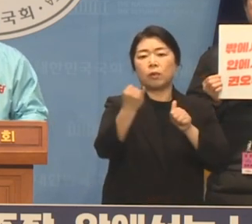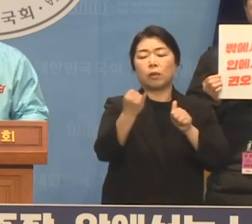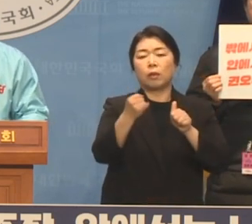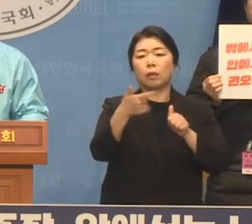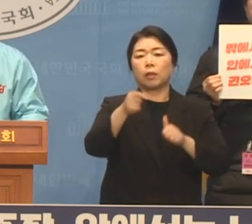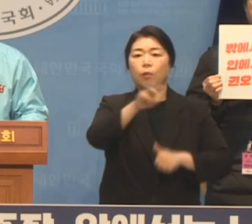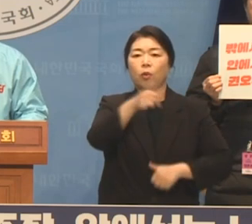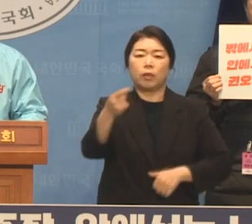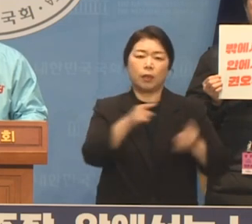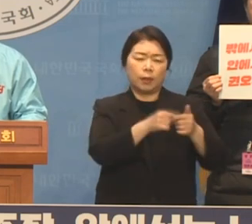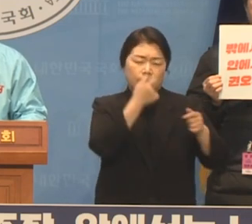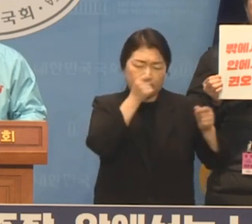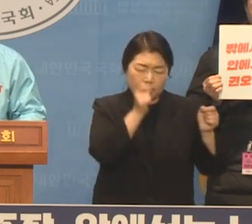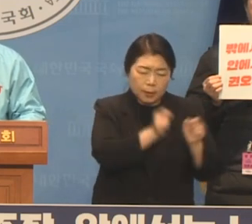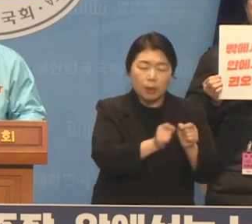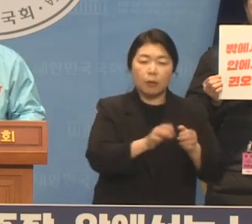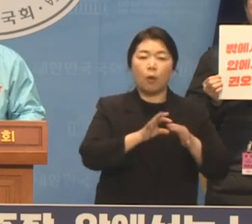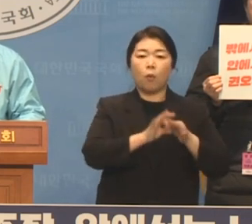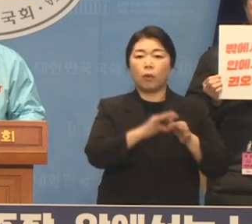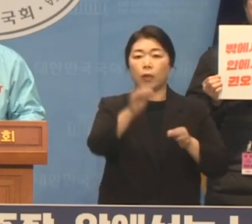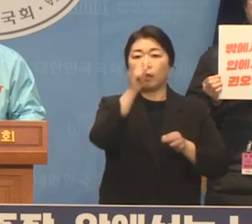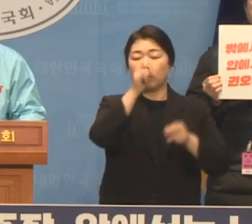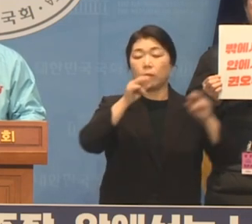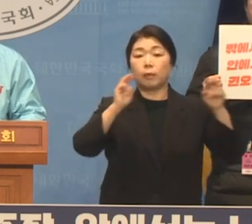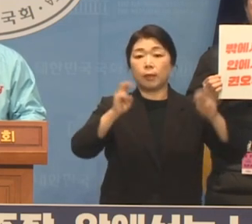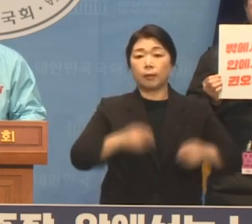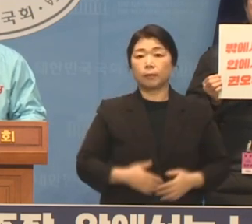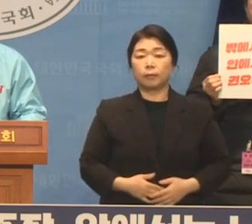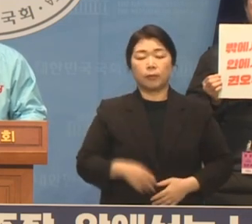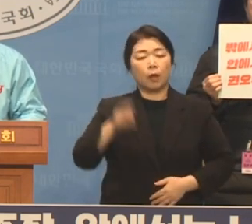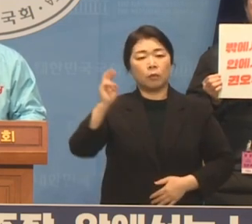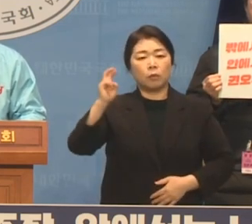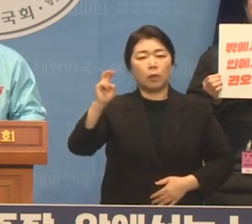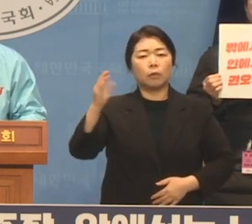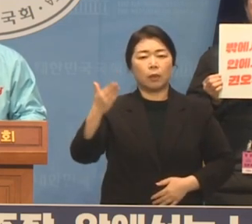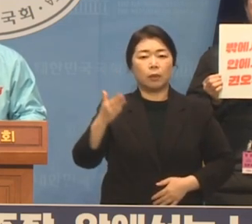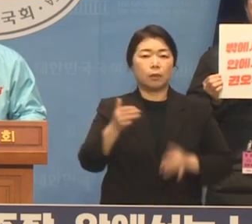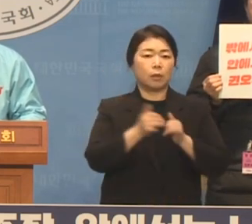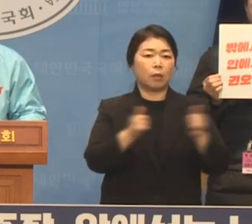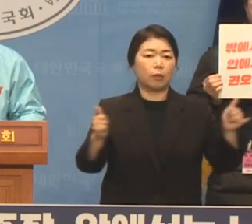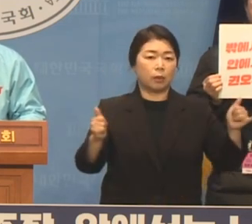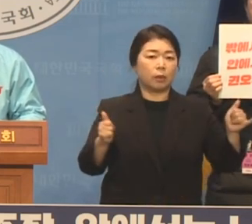여사와 매우 긴밀한 관계가 있는 것으로 추정되는 사람들이